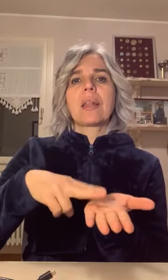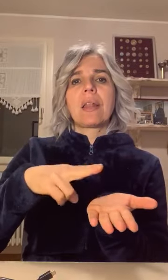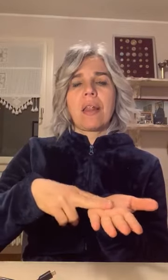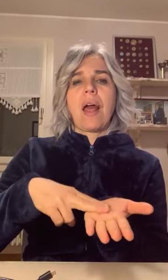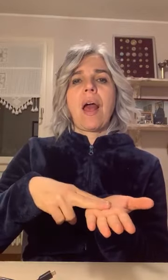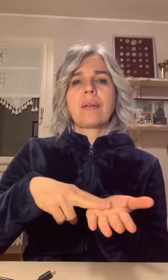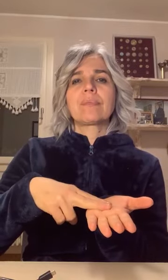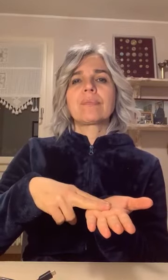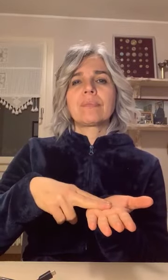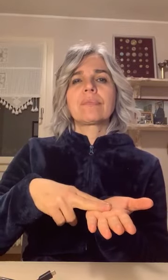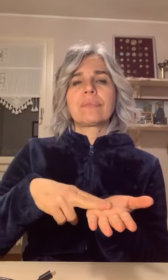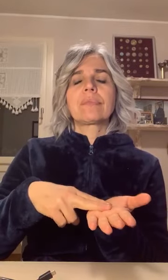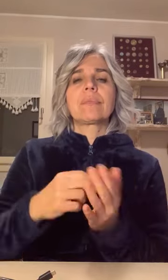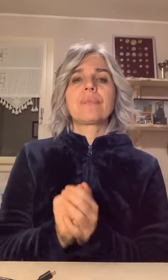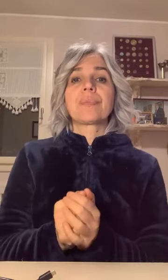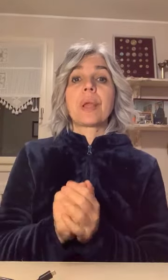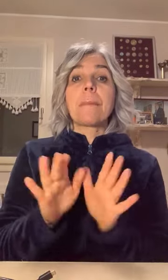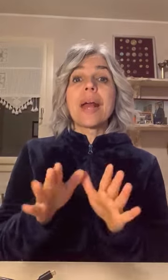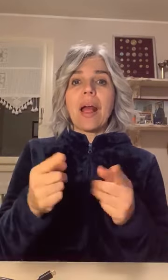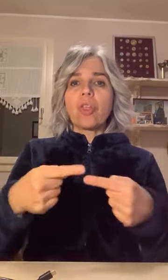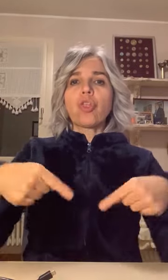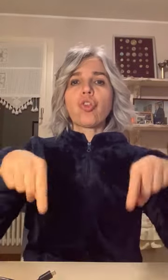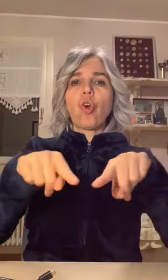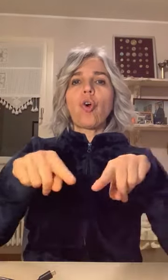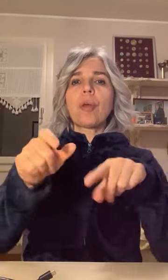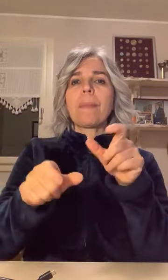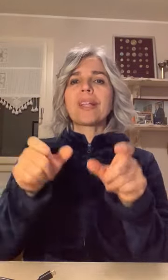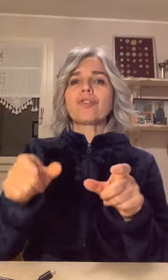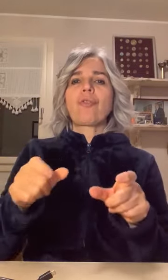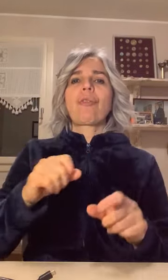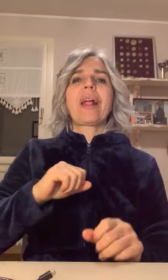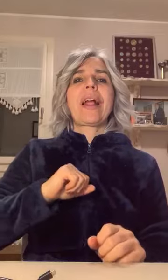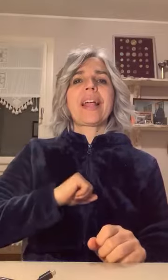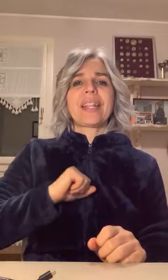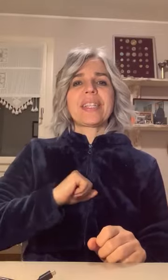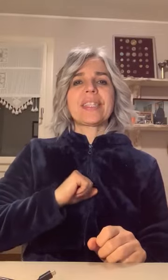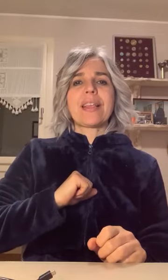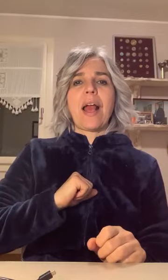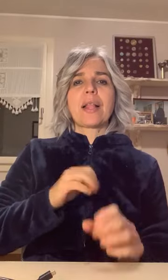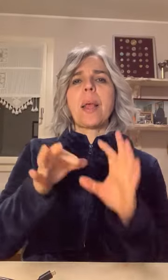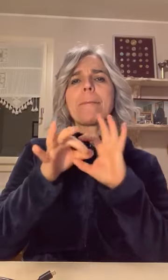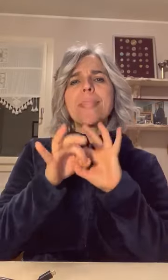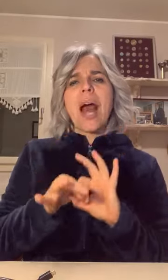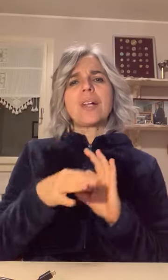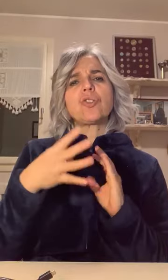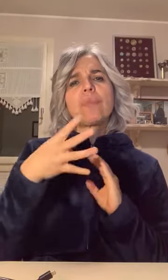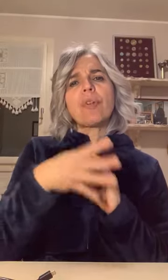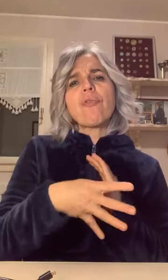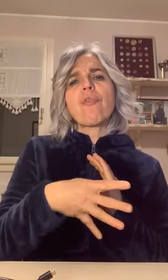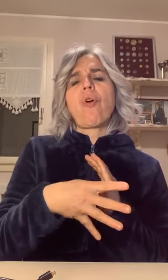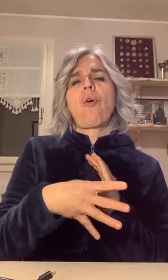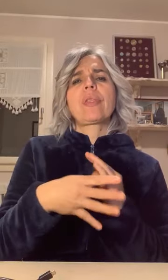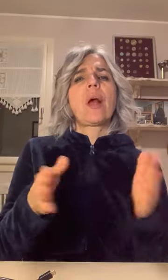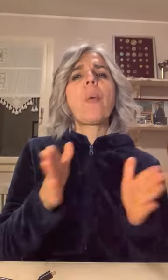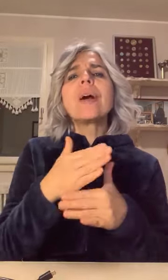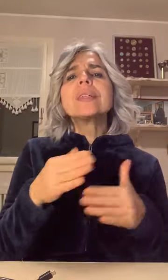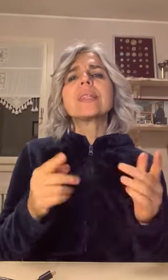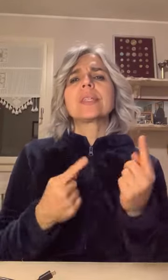chiamiamo cristiani, noi abbiamo una pace profonda in mezzo alle situazioni. Abbiamo cantato, quando la tempesta